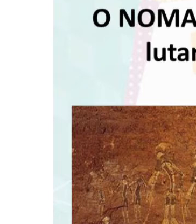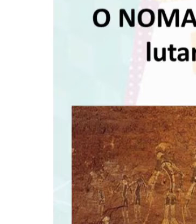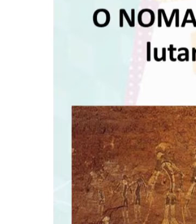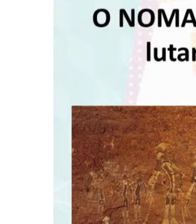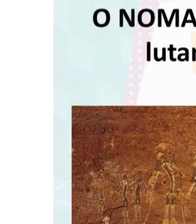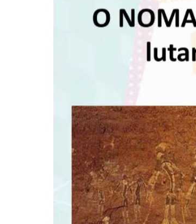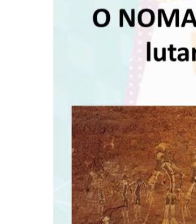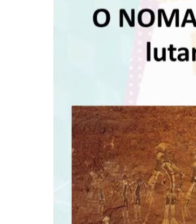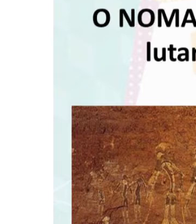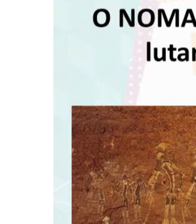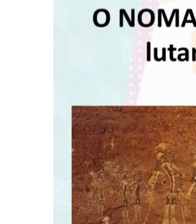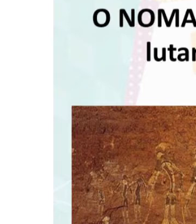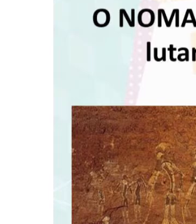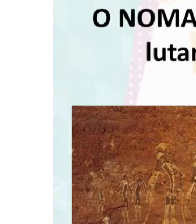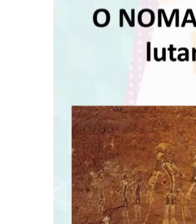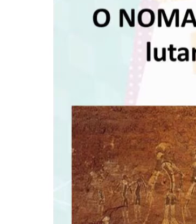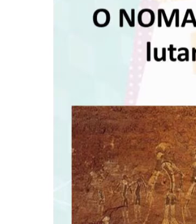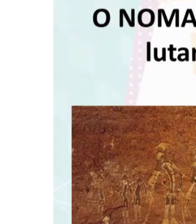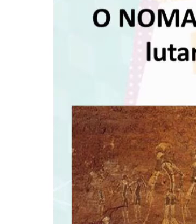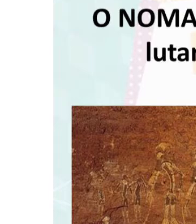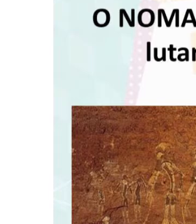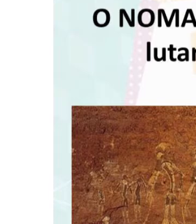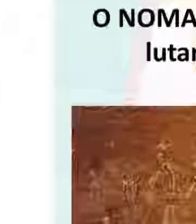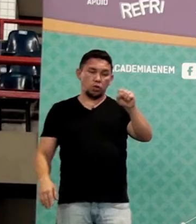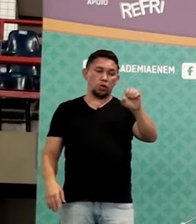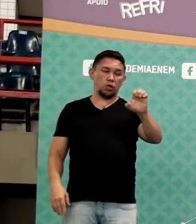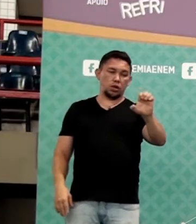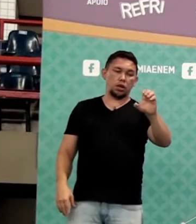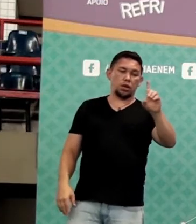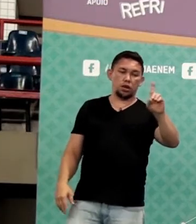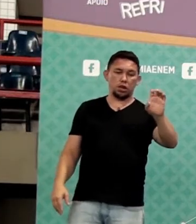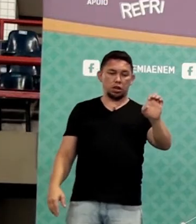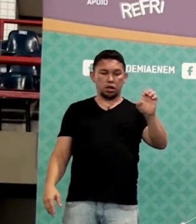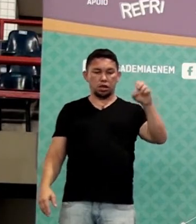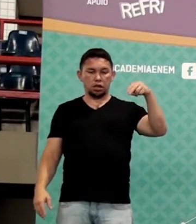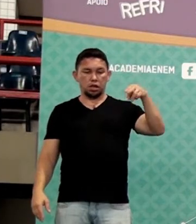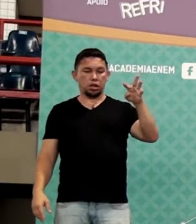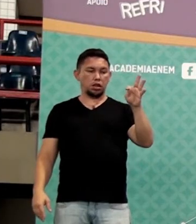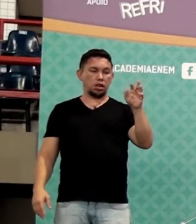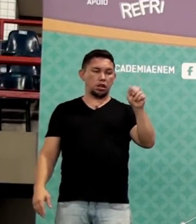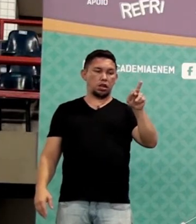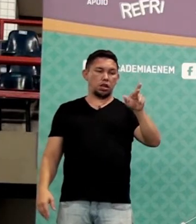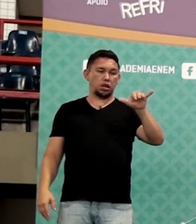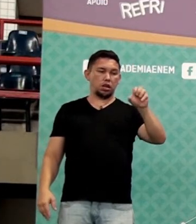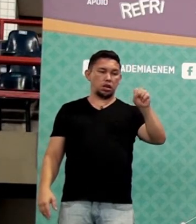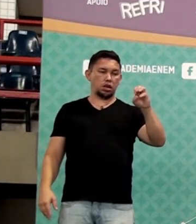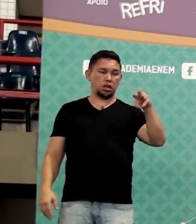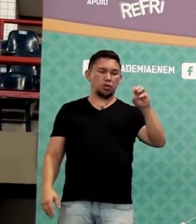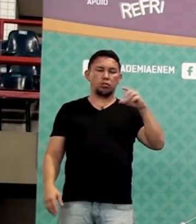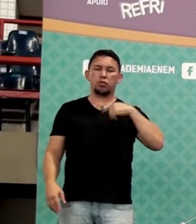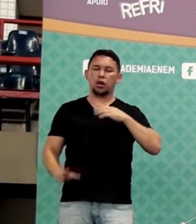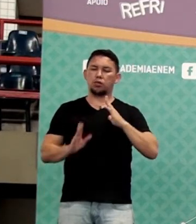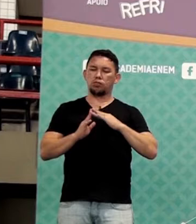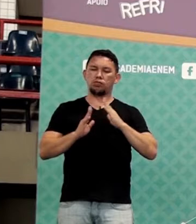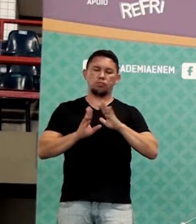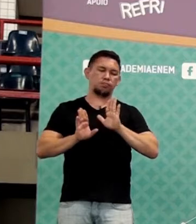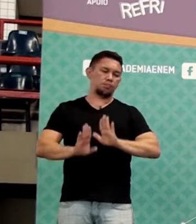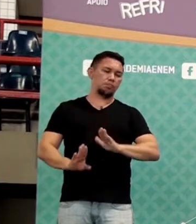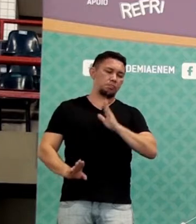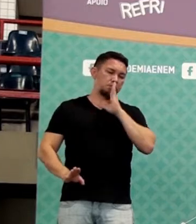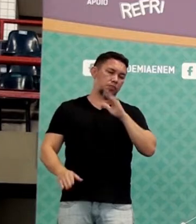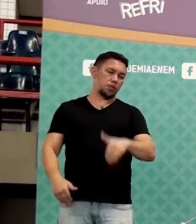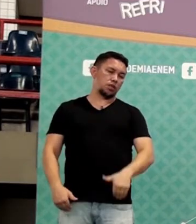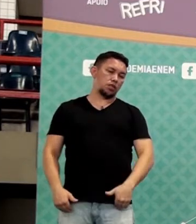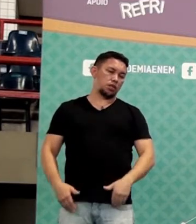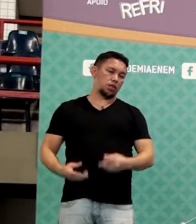do sedentarismo. O que é o sedentarismo? É o que reina hoje. é a pessoa ficar sem fazer nada. Meu